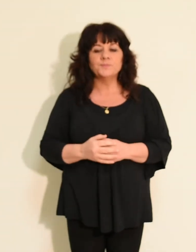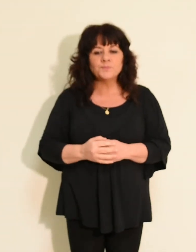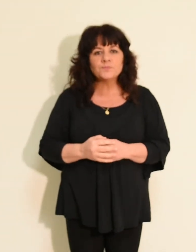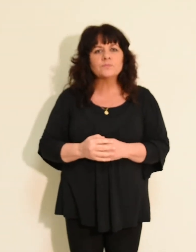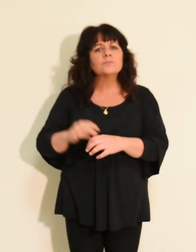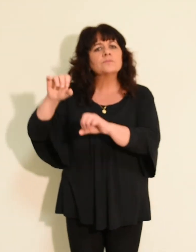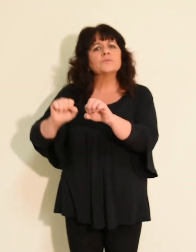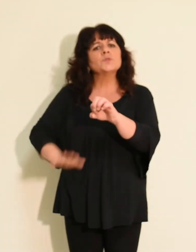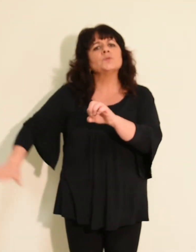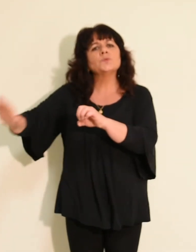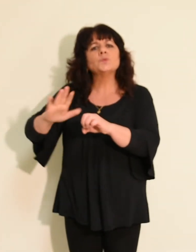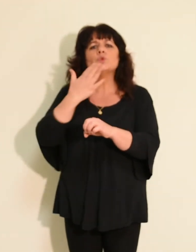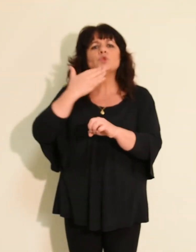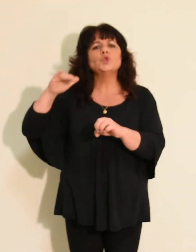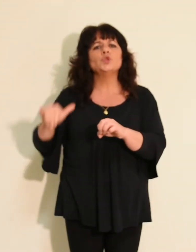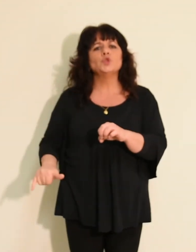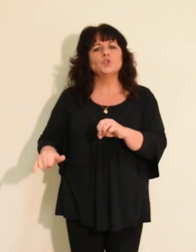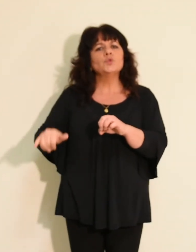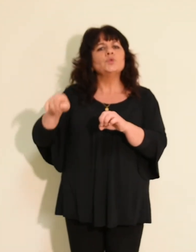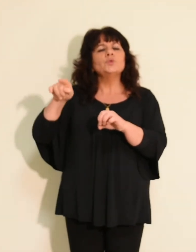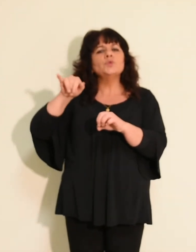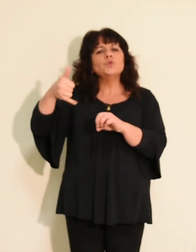Ponce Pilate étant gouverneur de la Judée,